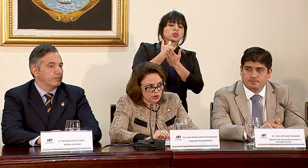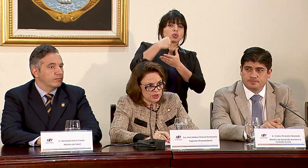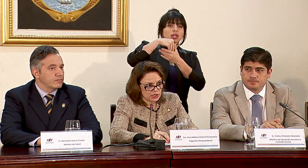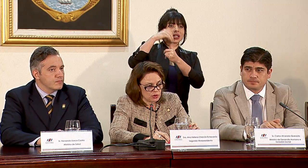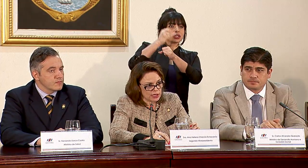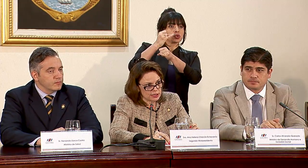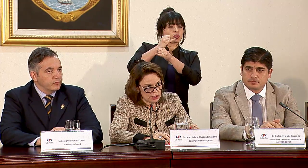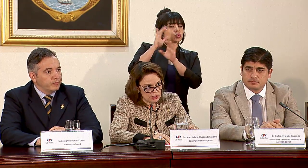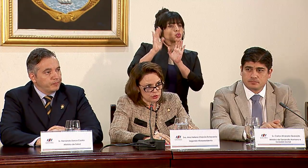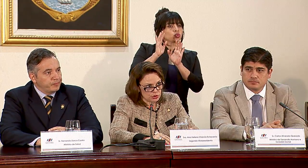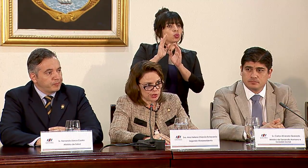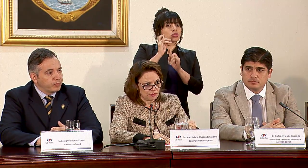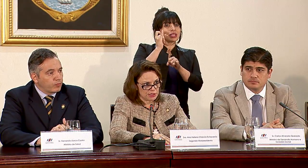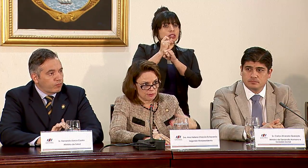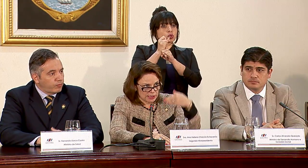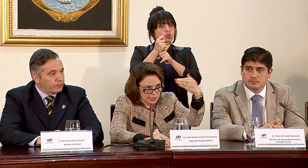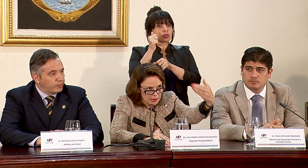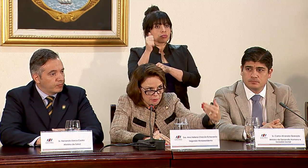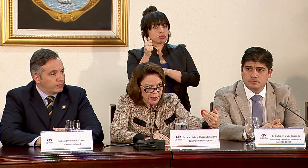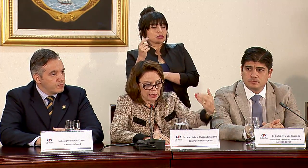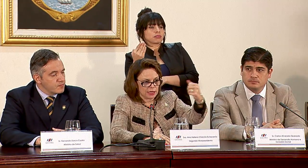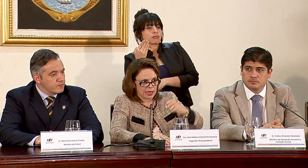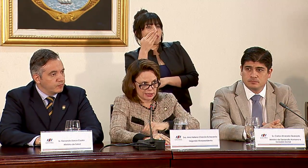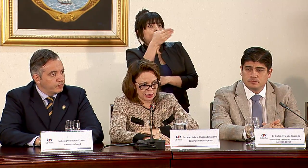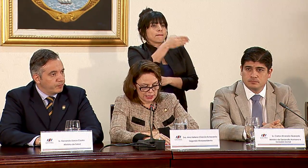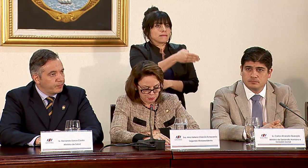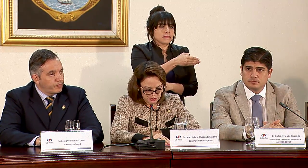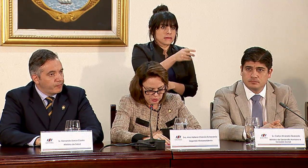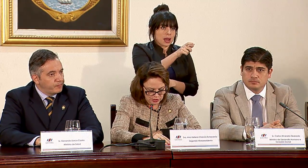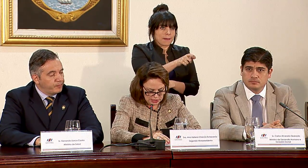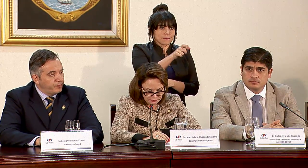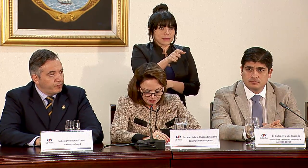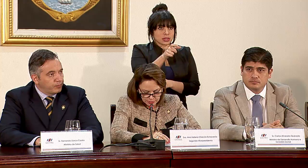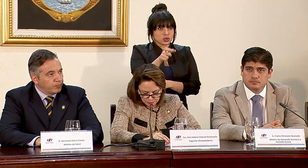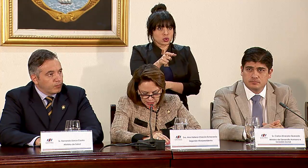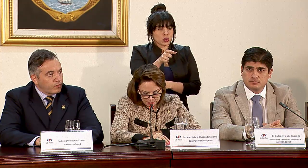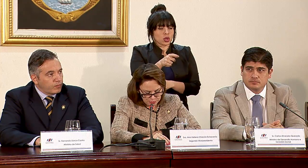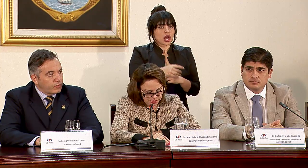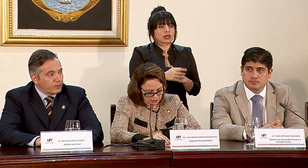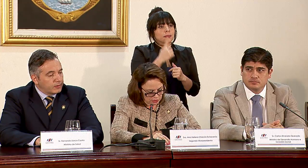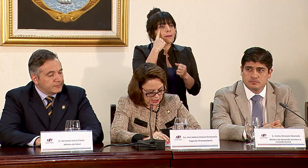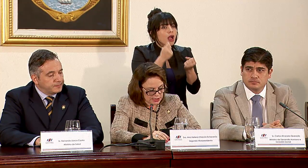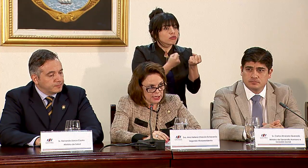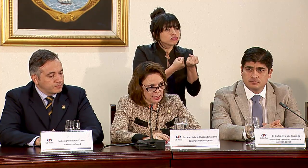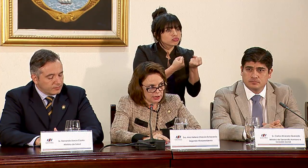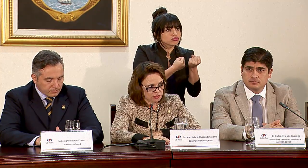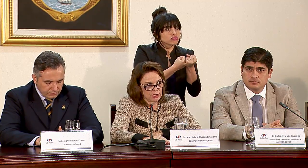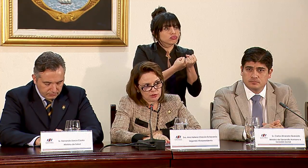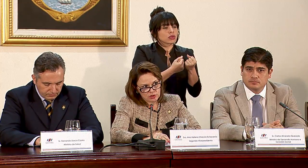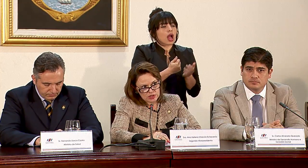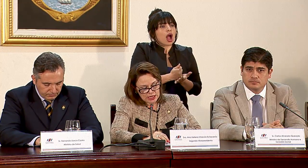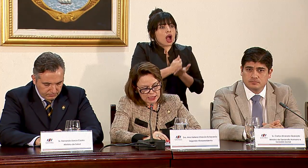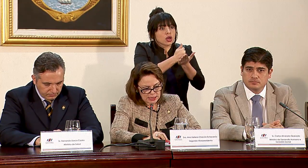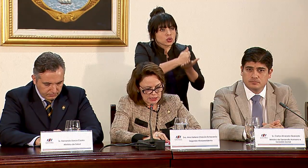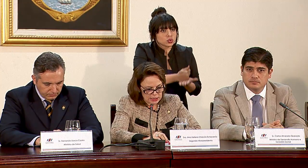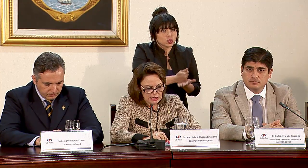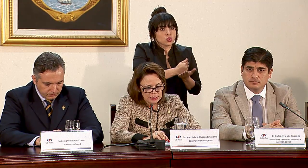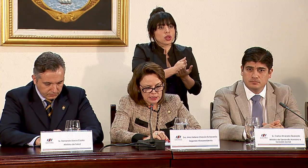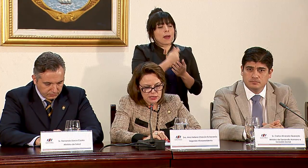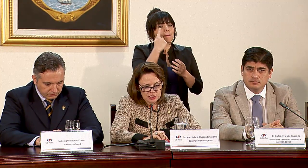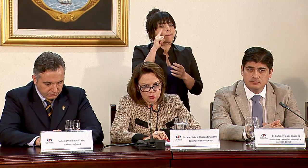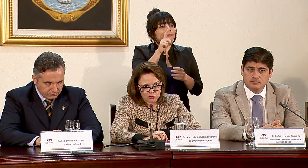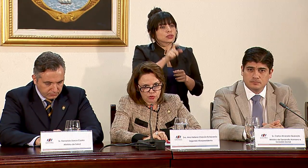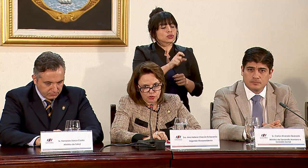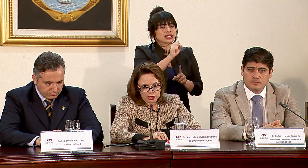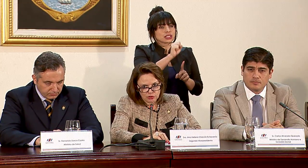instituciones, sino que las instituciones mismas van hacia las personas, apoyándolas y ayudándolas a salir